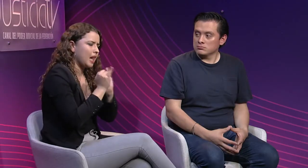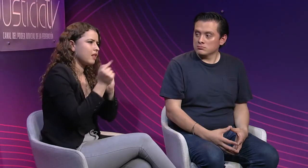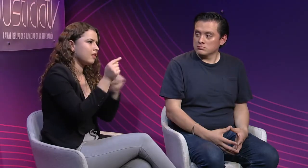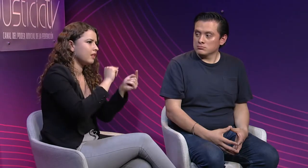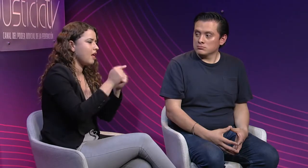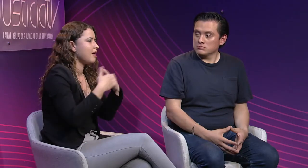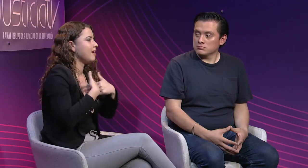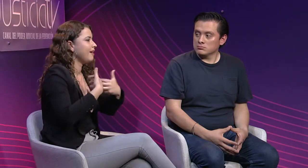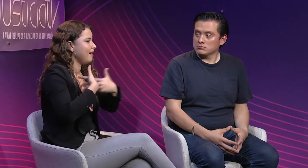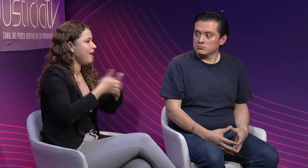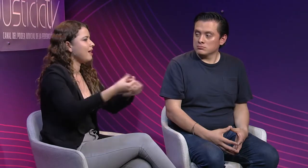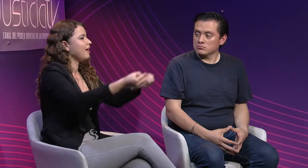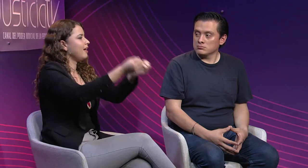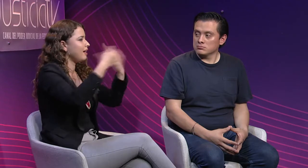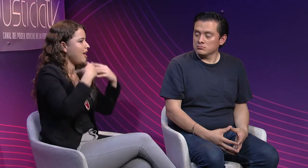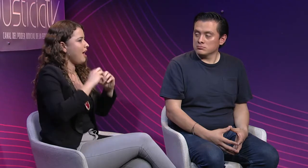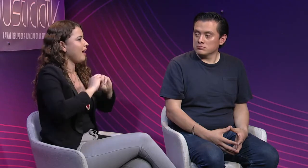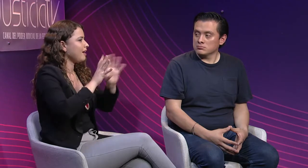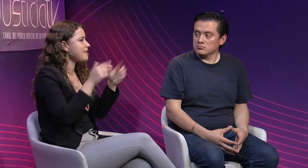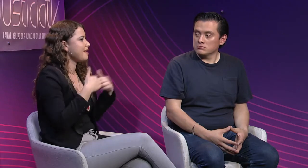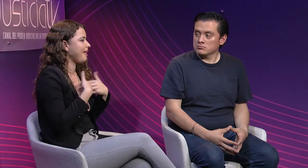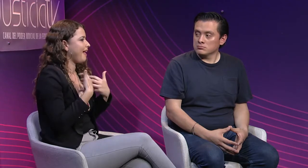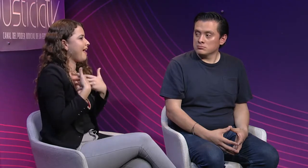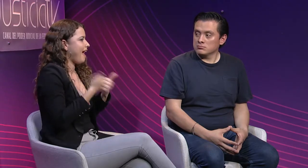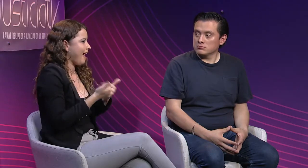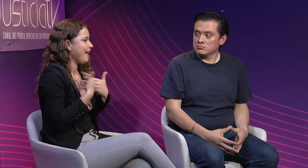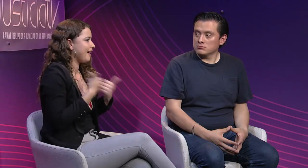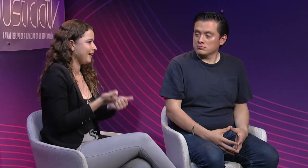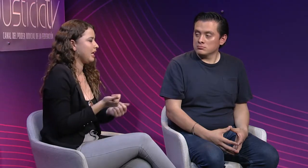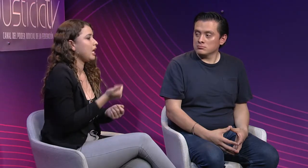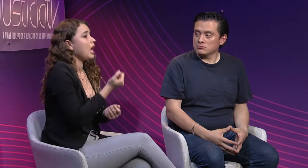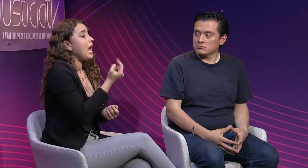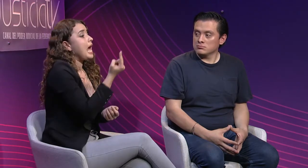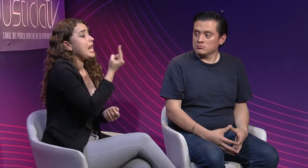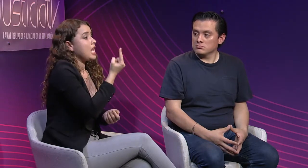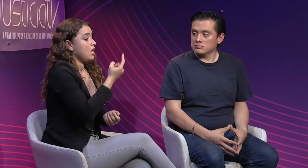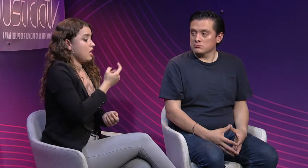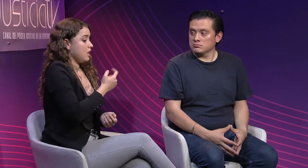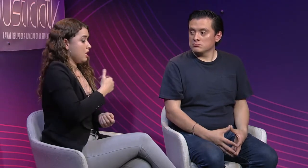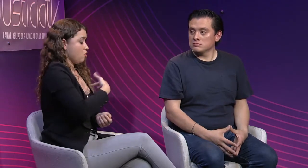sí, conté con un intérprete de lengua de señas y pues sí me quedó muy claro el curso.